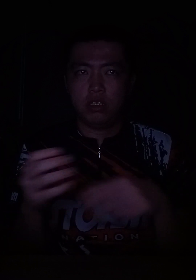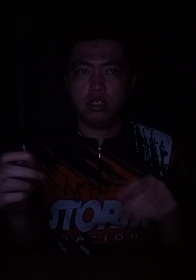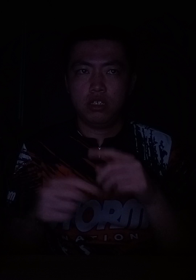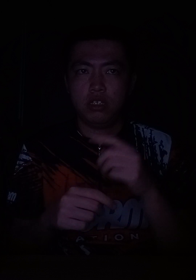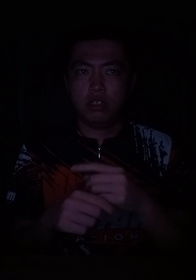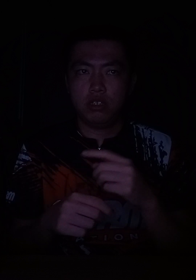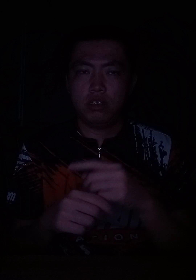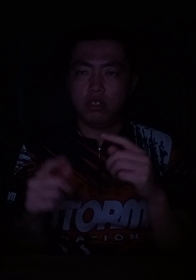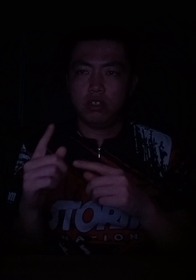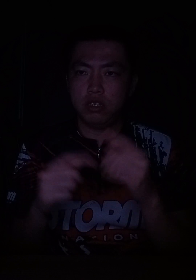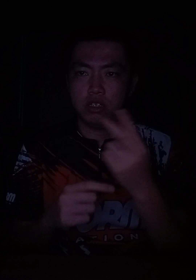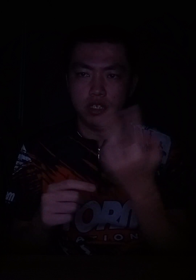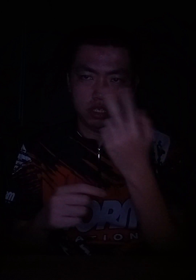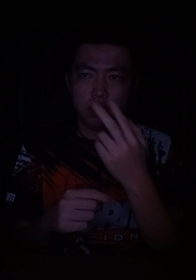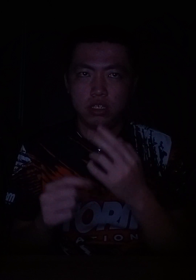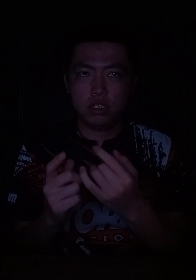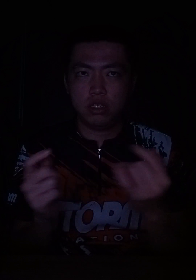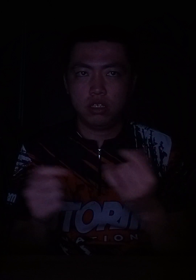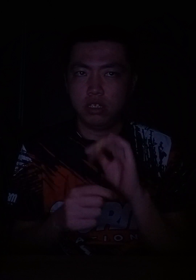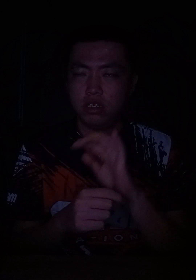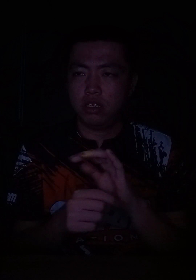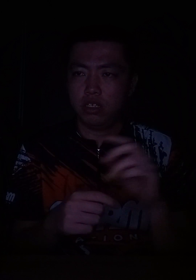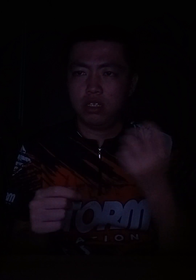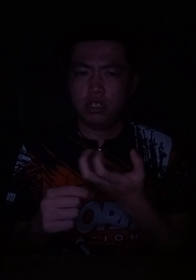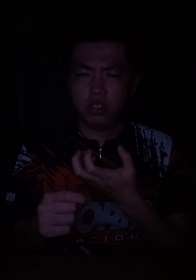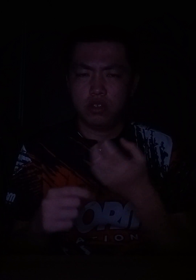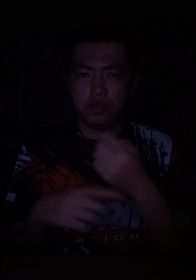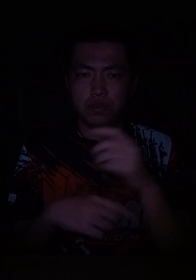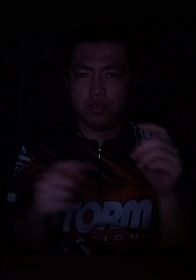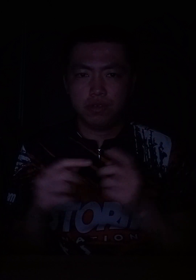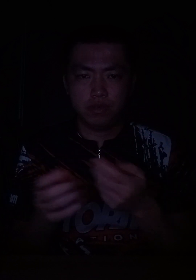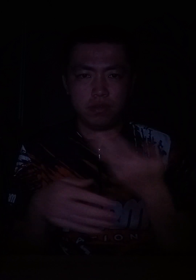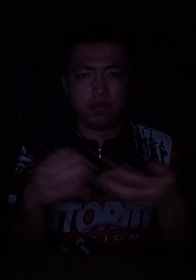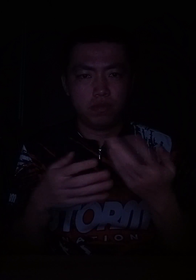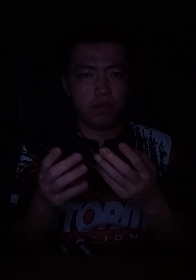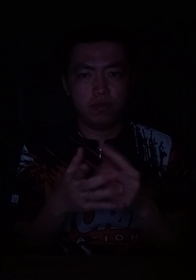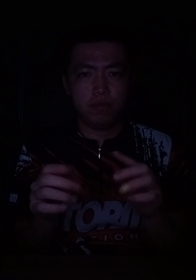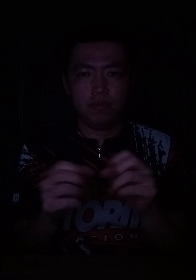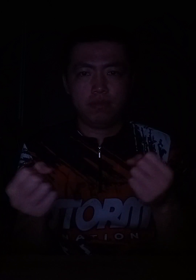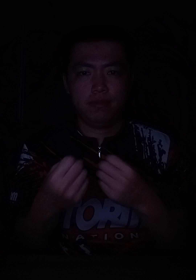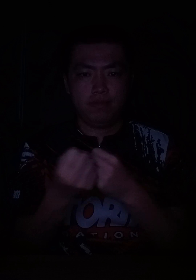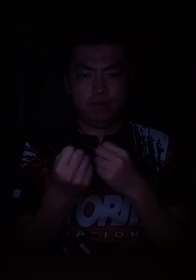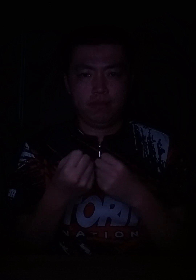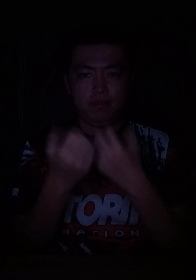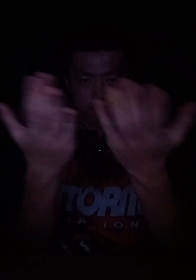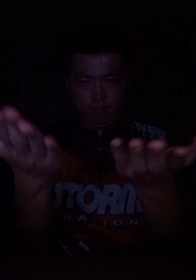위반 여부를 조사한다고는 하지만 이런 안타까운 사고는 반복되고 있습니다. 임서인 기자가 보도합니다.